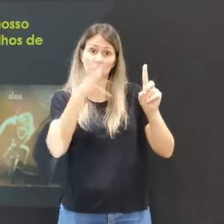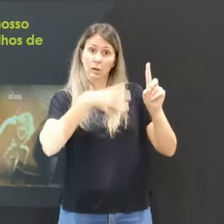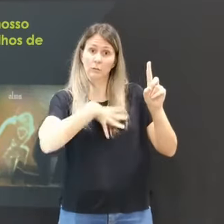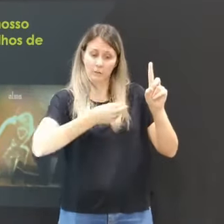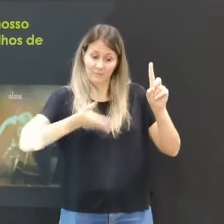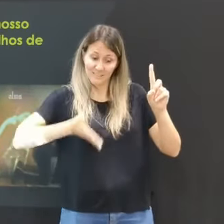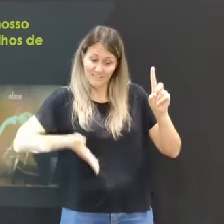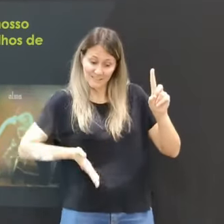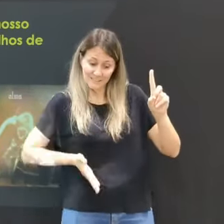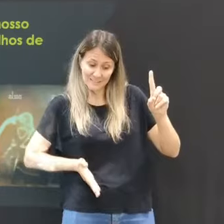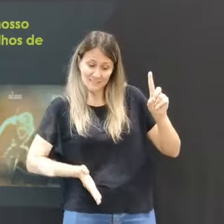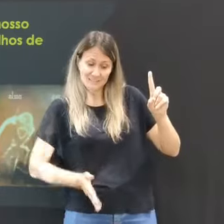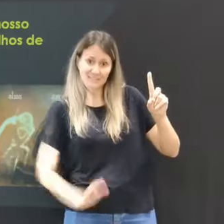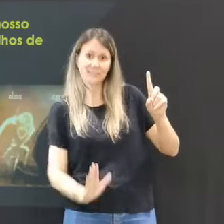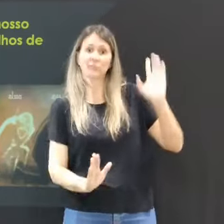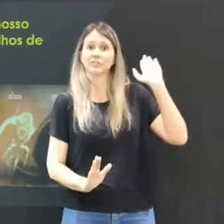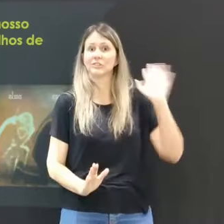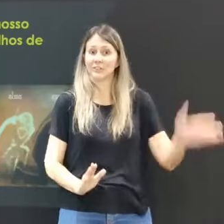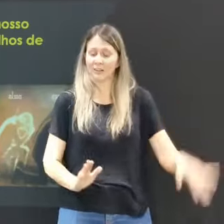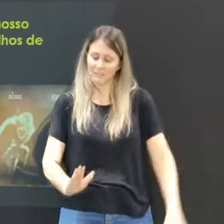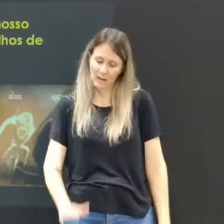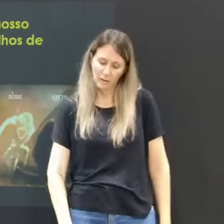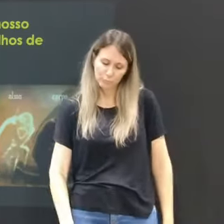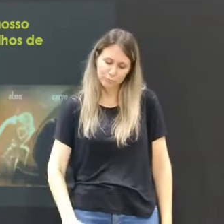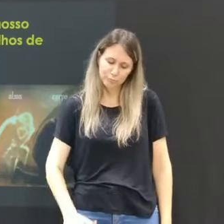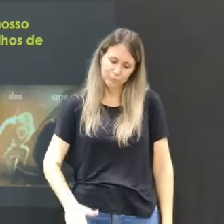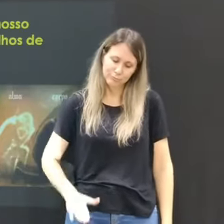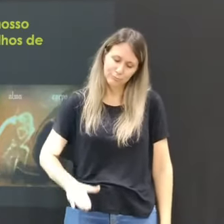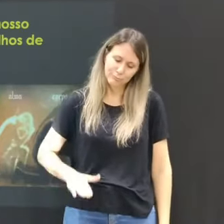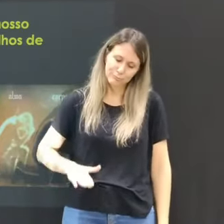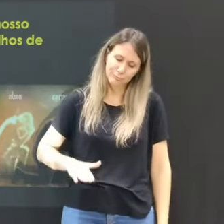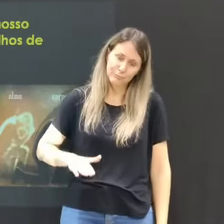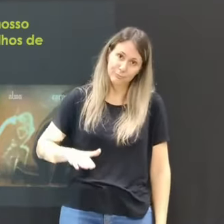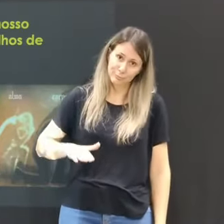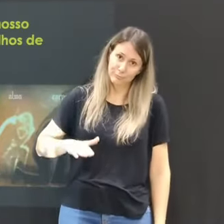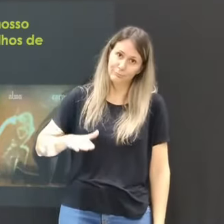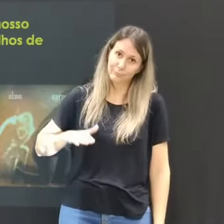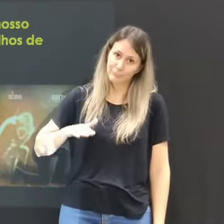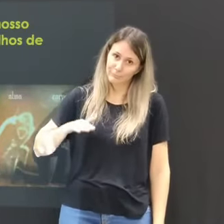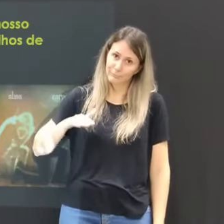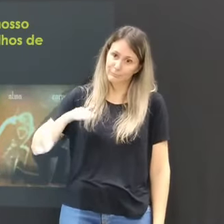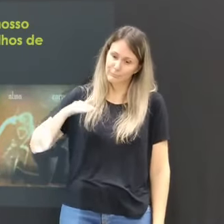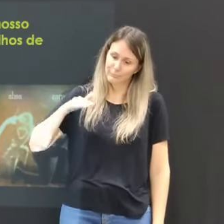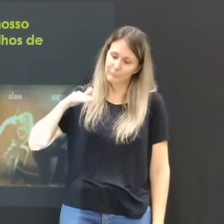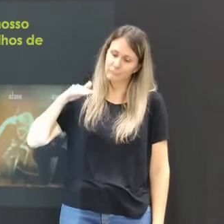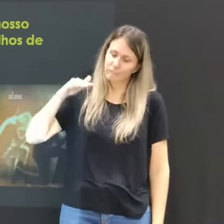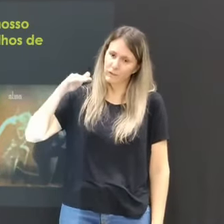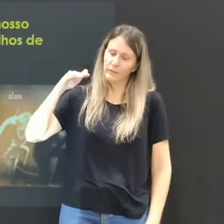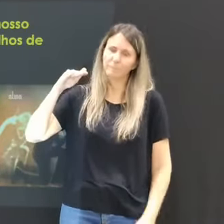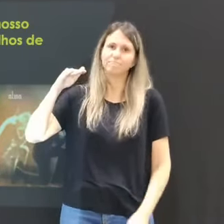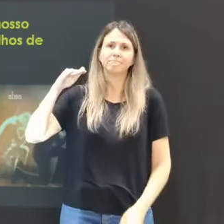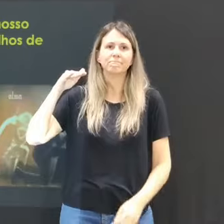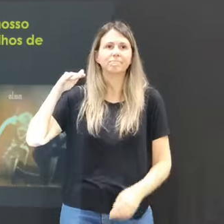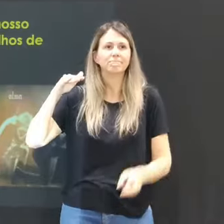né? Quando eu nasci, né? Aí eu cresci, comecei a crescer até a